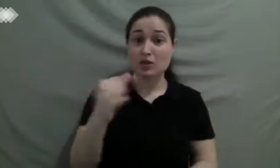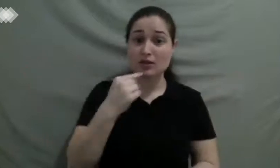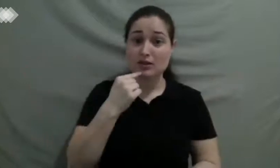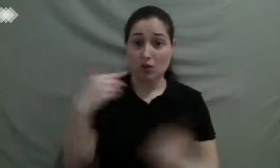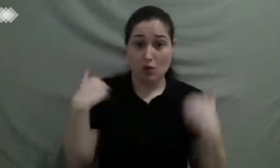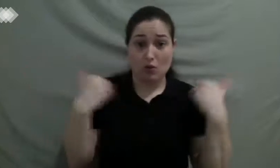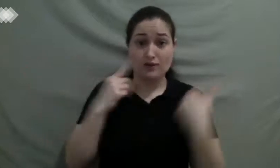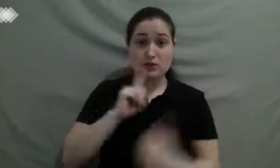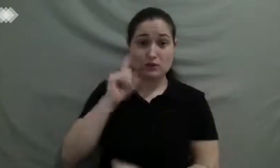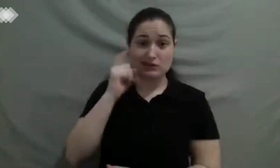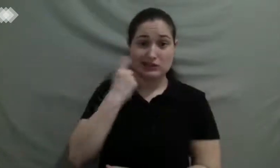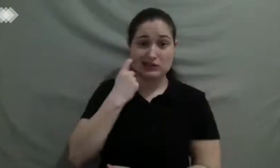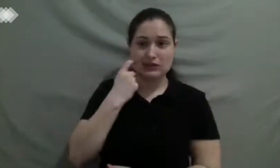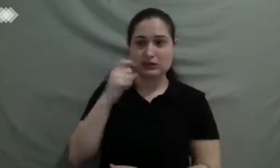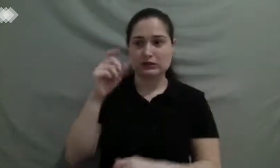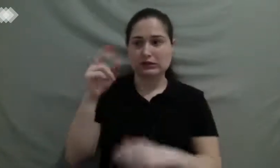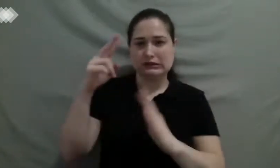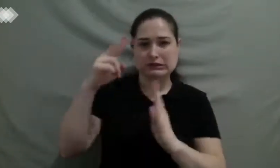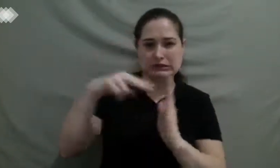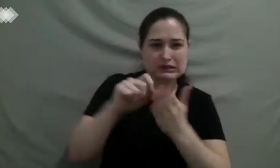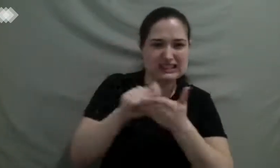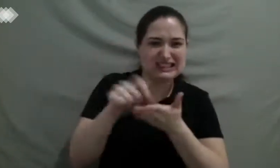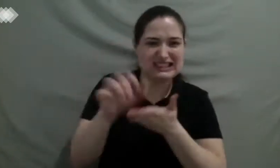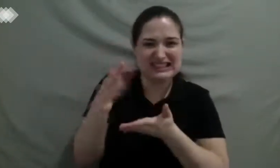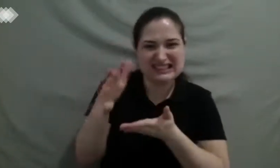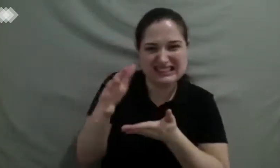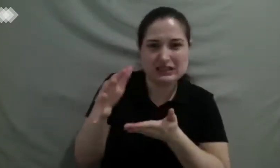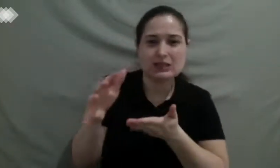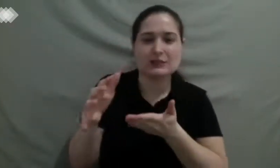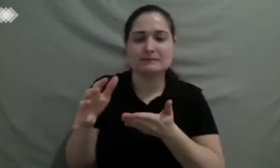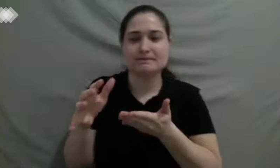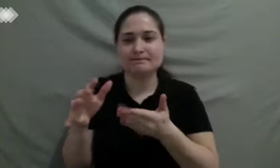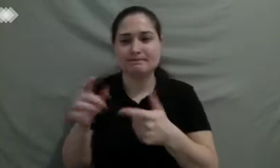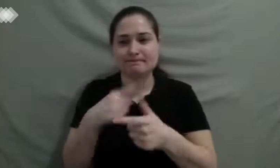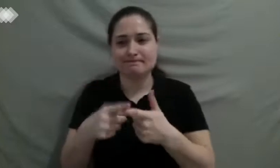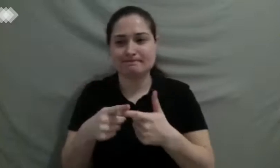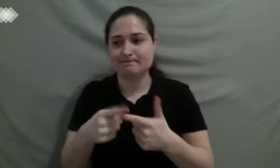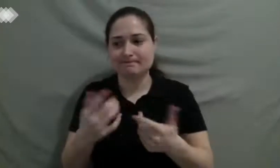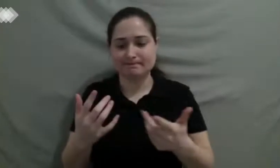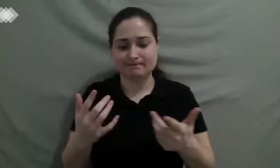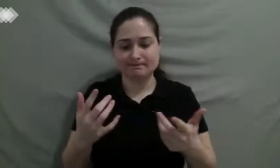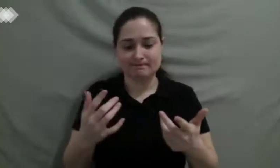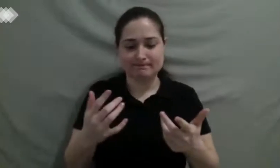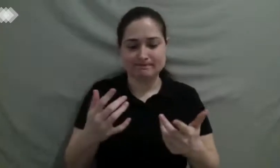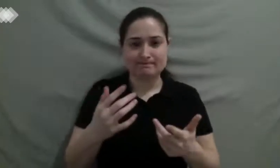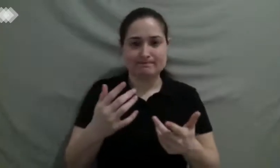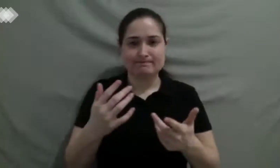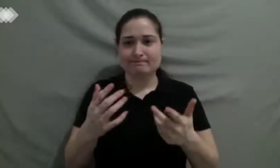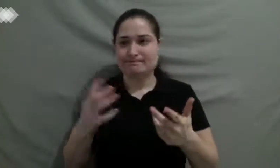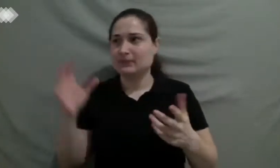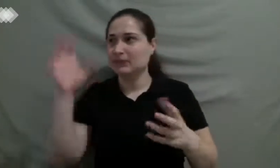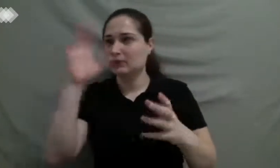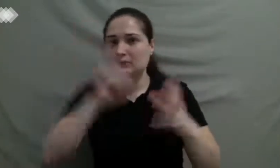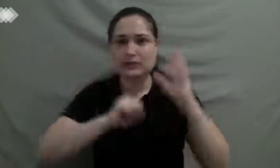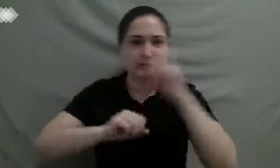no pueden escribir completamente y se ve privado de la audición de manera regular, por